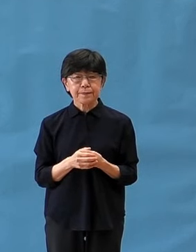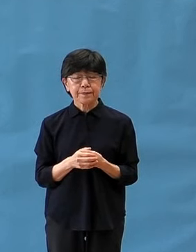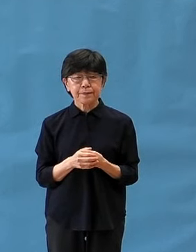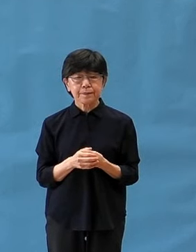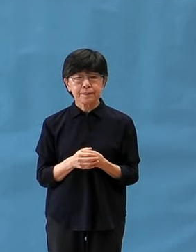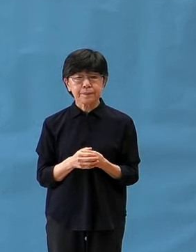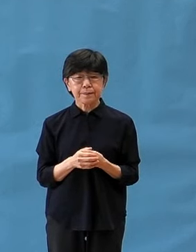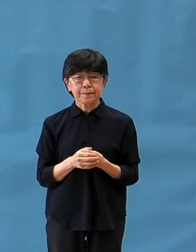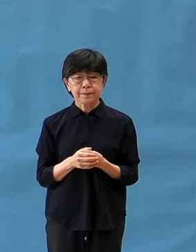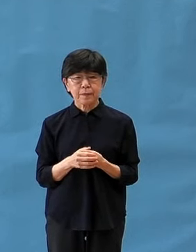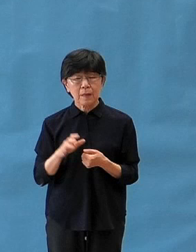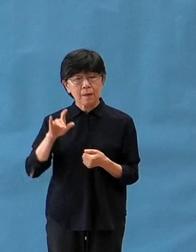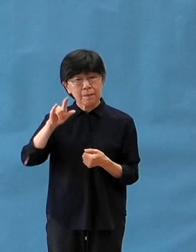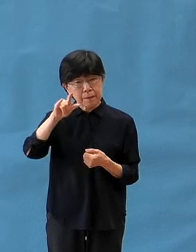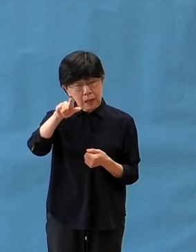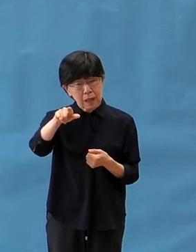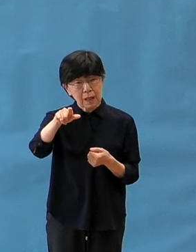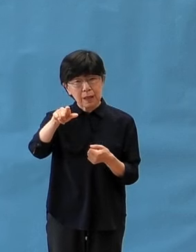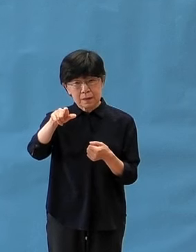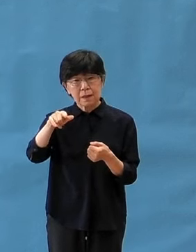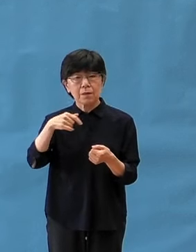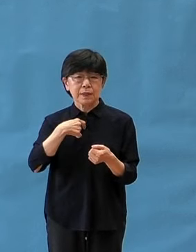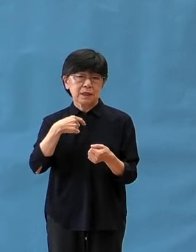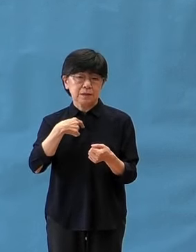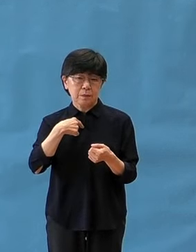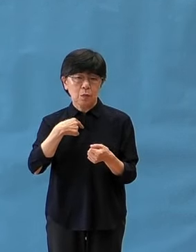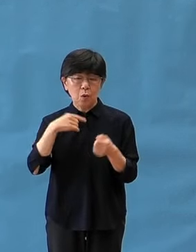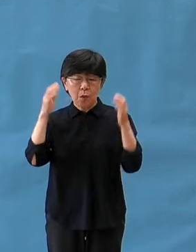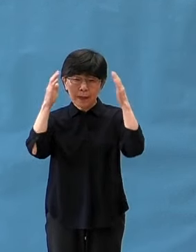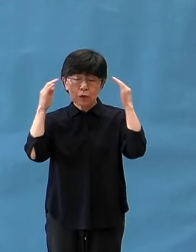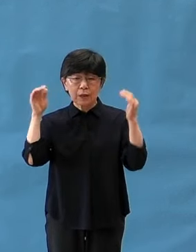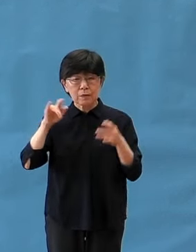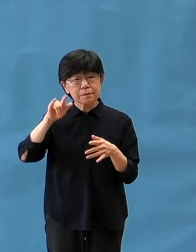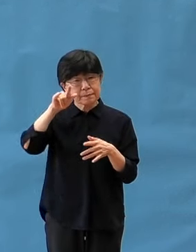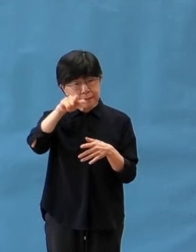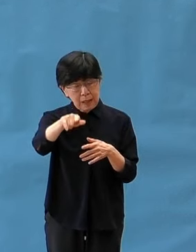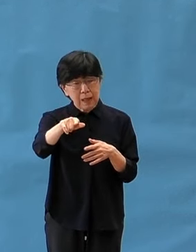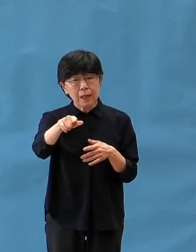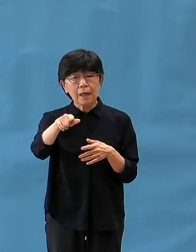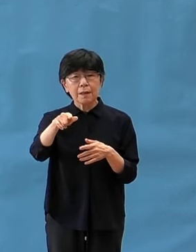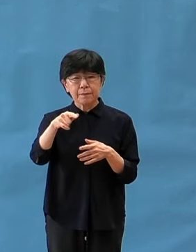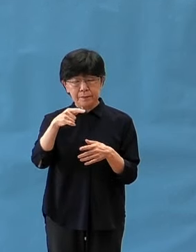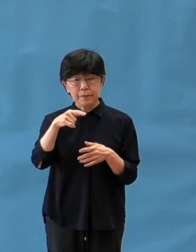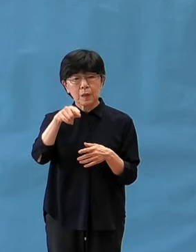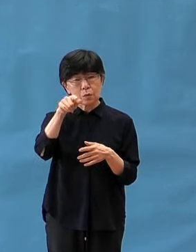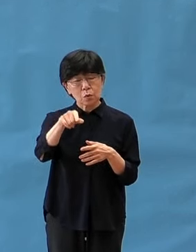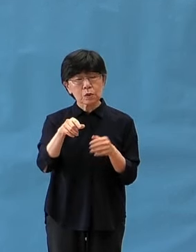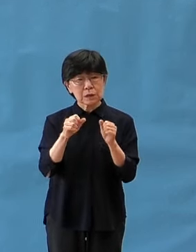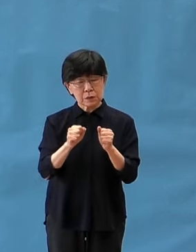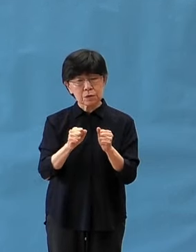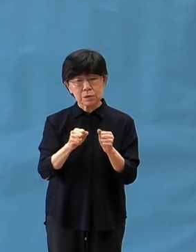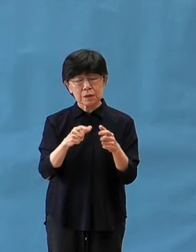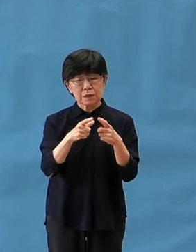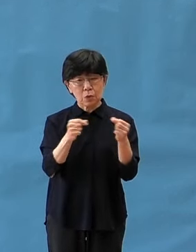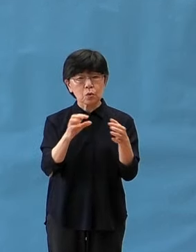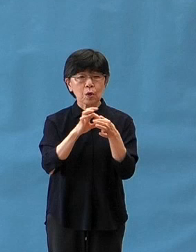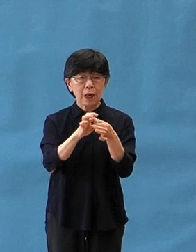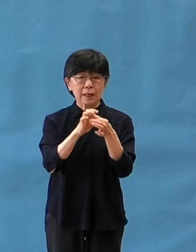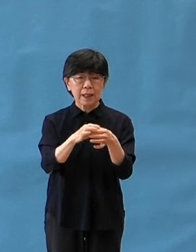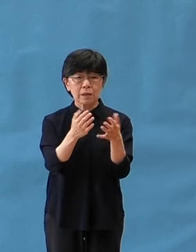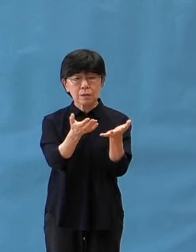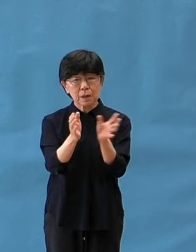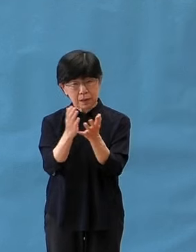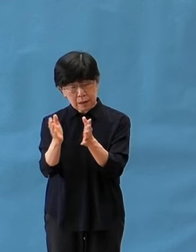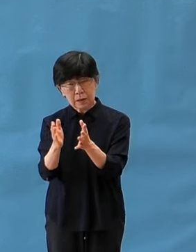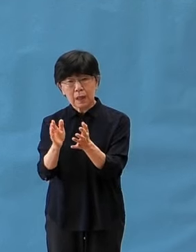また、チャーター便を利用して、私自身もベトナムを訪問しまして、ベトナム駐在の日本の関係機関と県